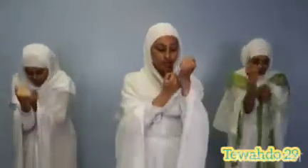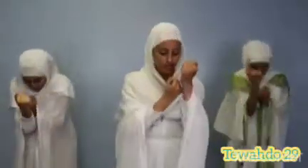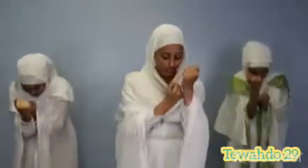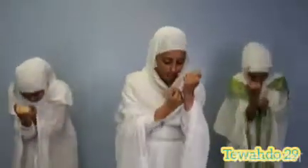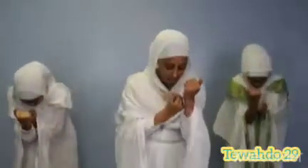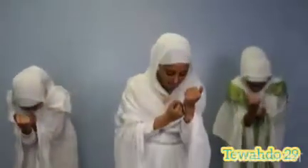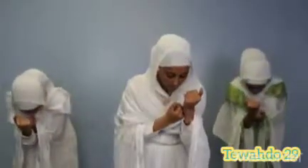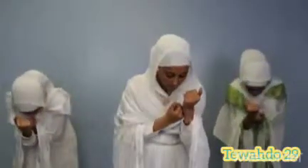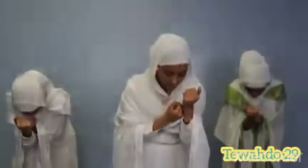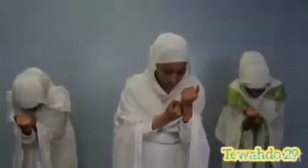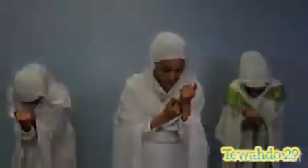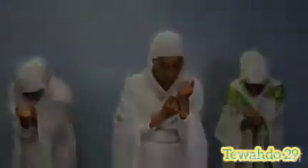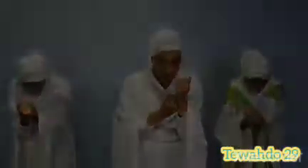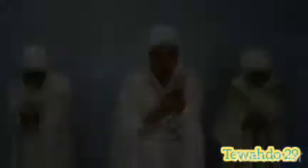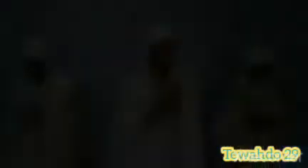ለማርያም ንገኒ